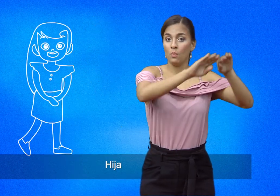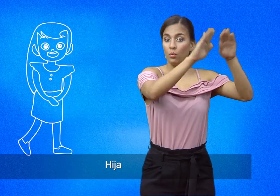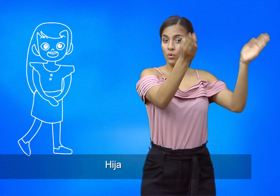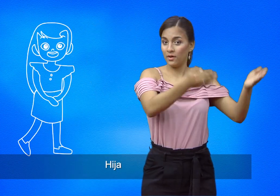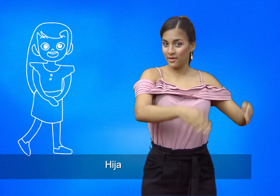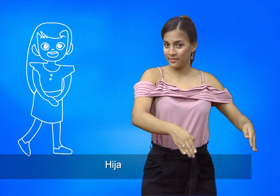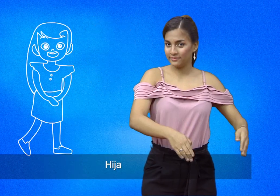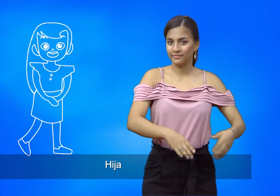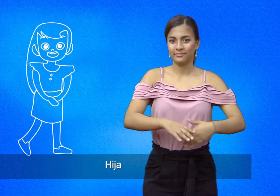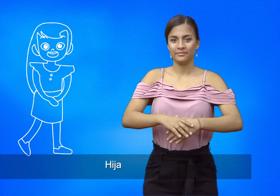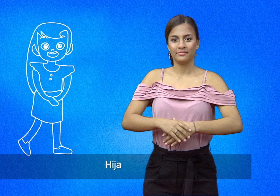hija